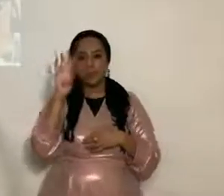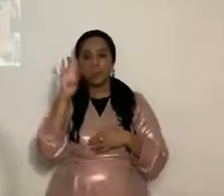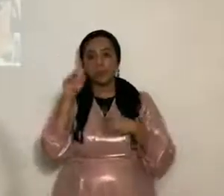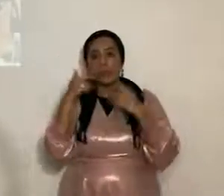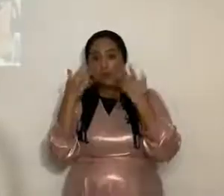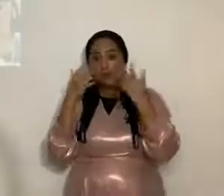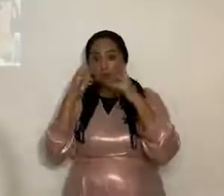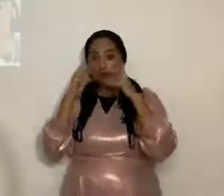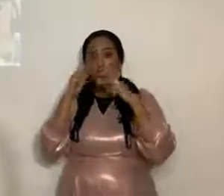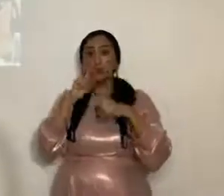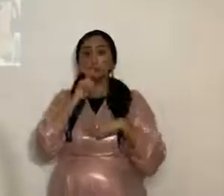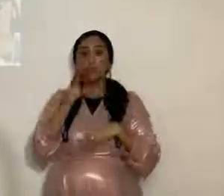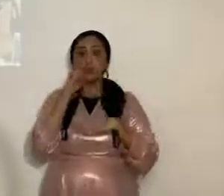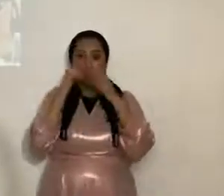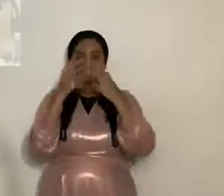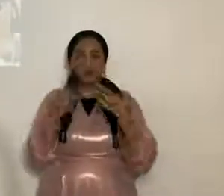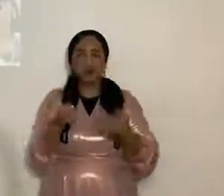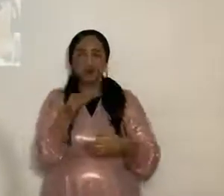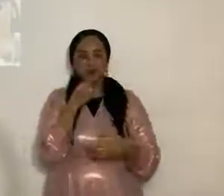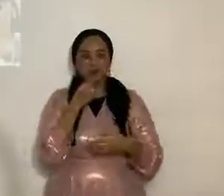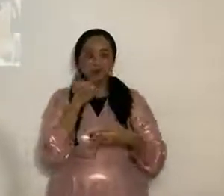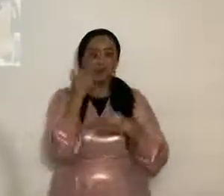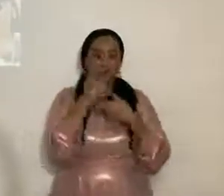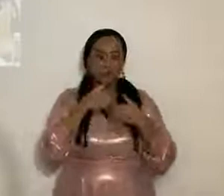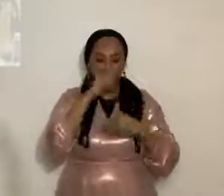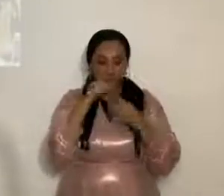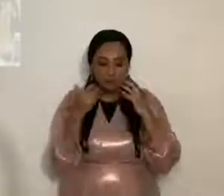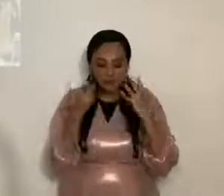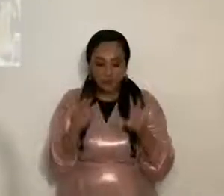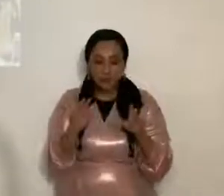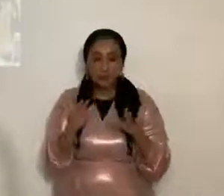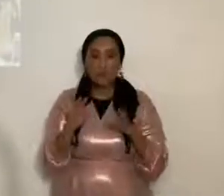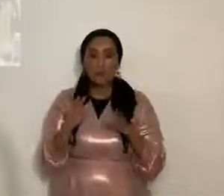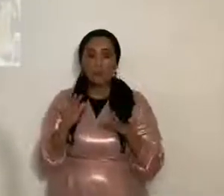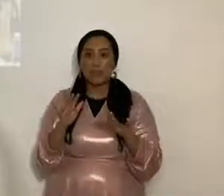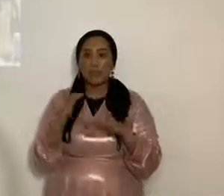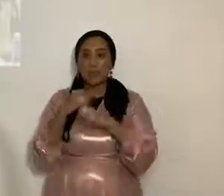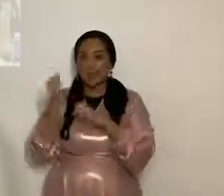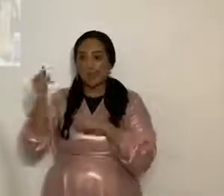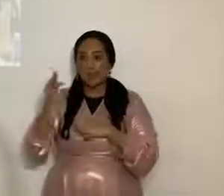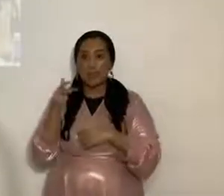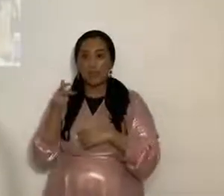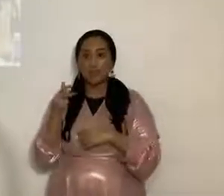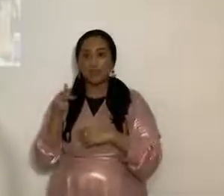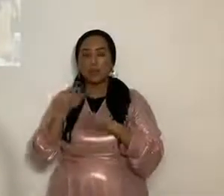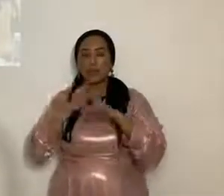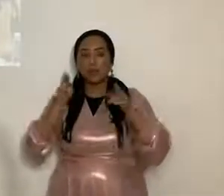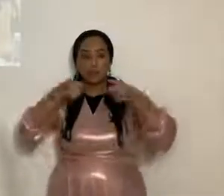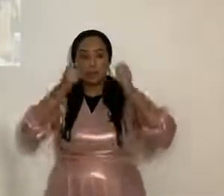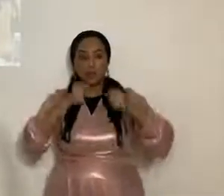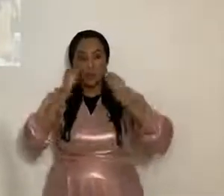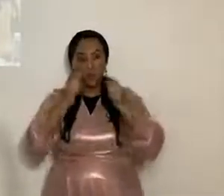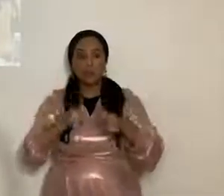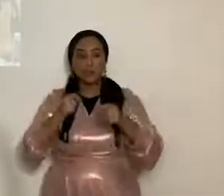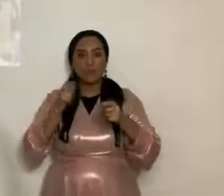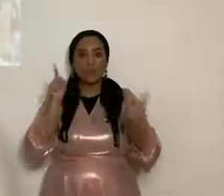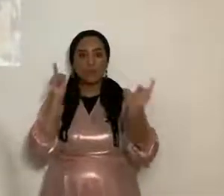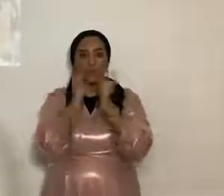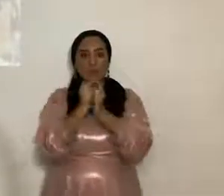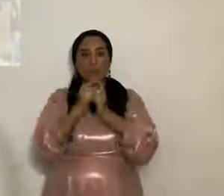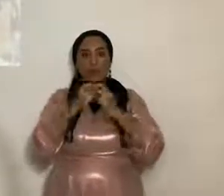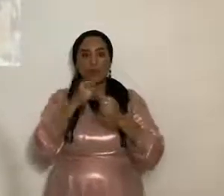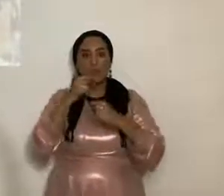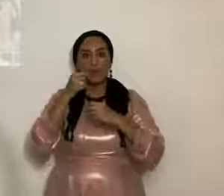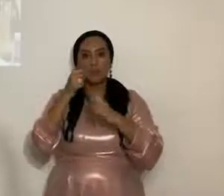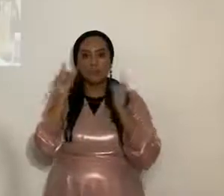había comido pan y bebido, el varón de Elohim, el que le había hecho volver, le ensilló el asno, y yéndose le topó un león en el